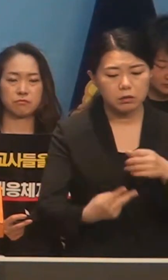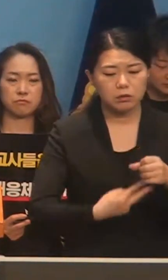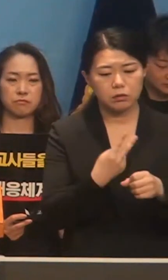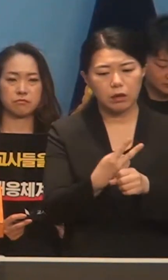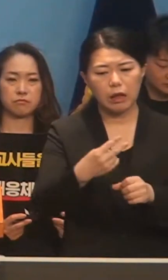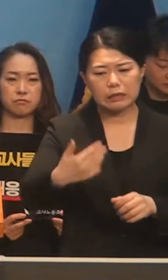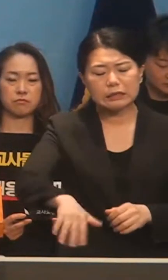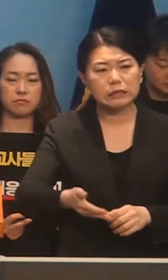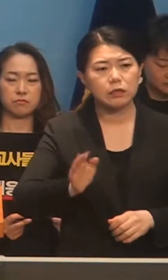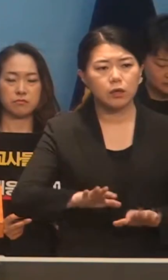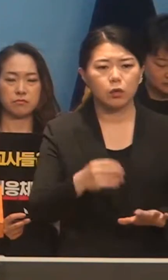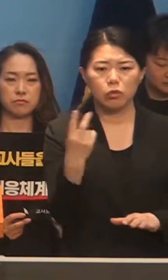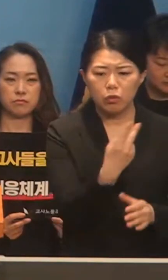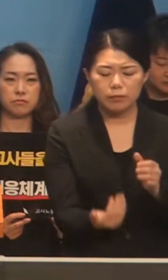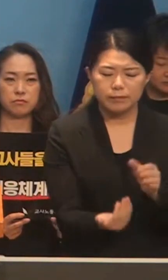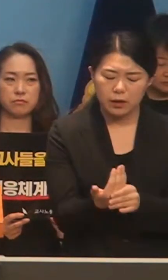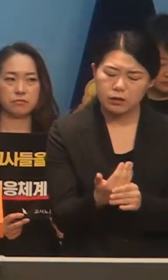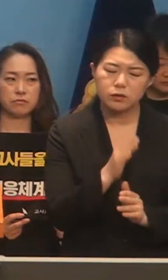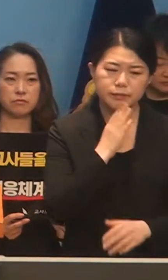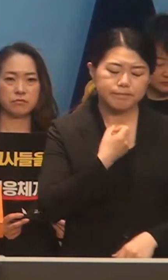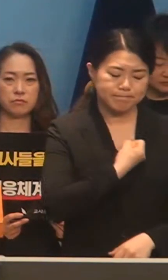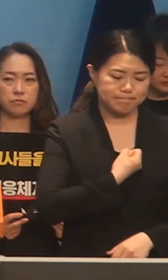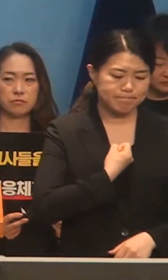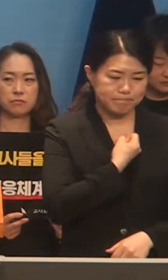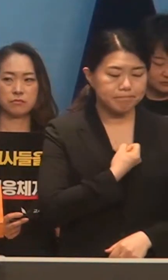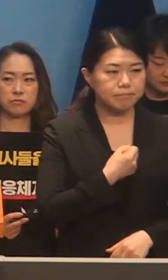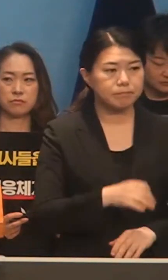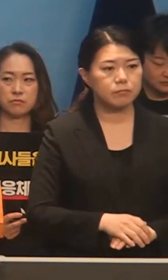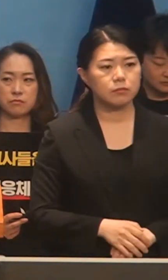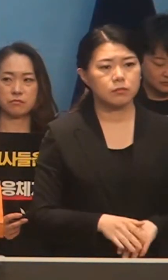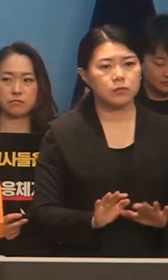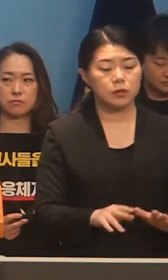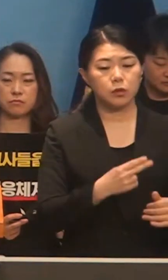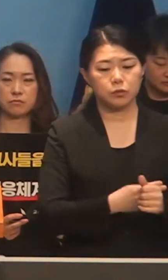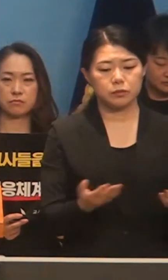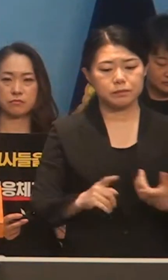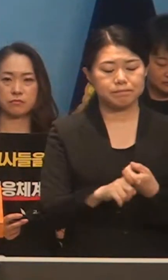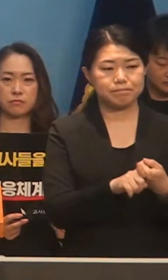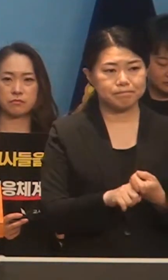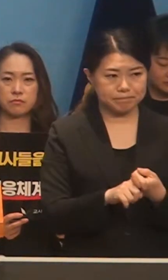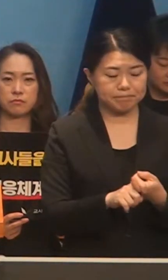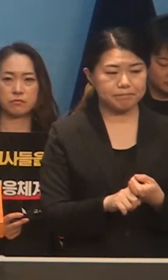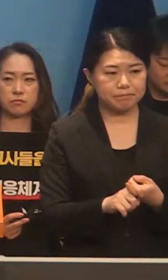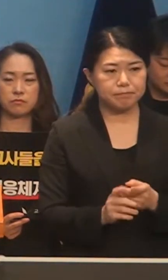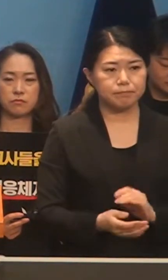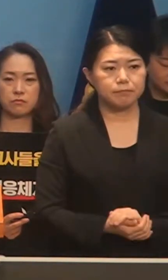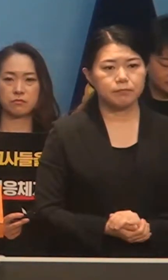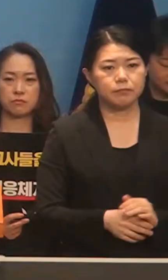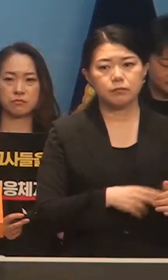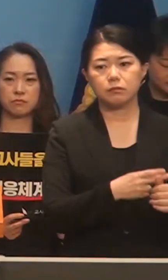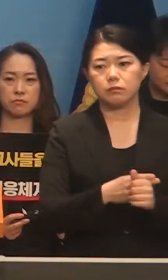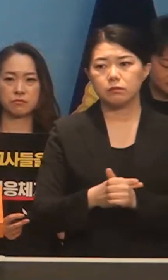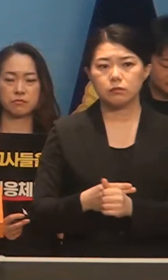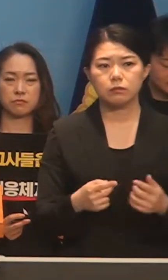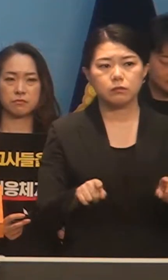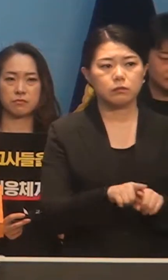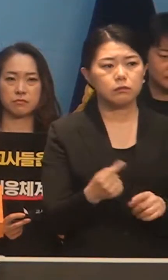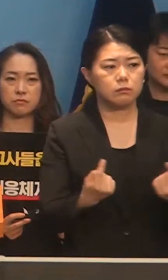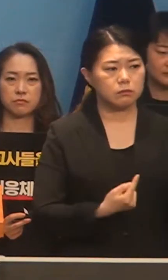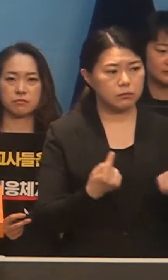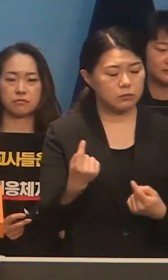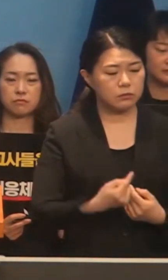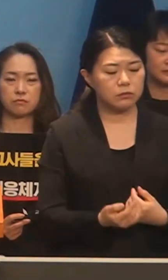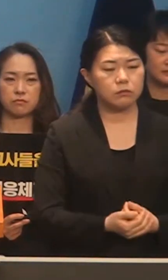가슴이 메어집니다. 이렇게 함께 하신 교사노조 연맹의 많은 선생님들이 함께